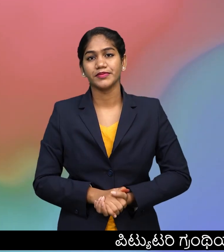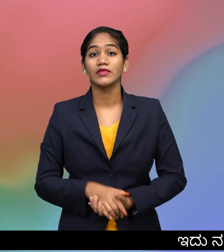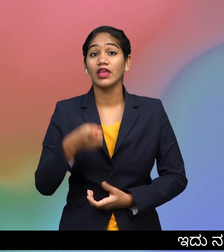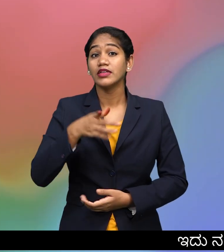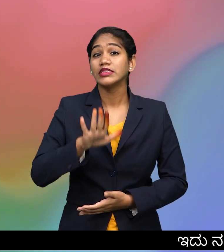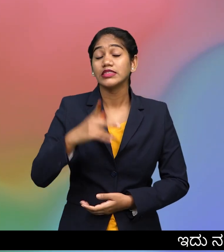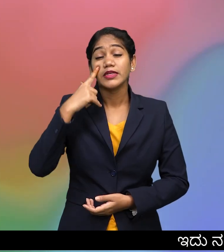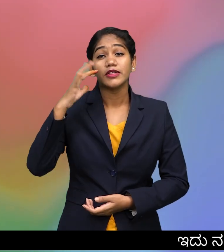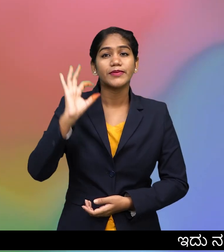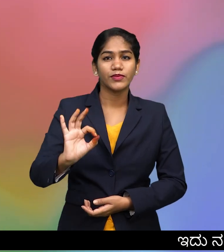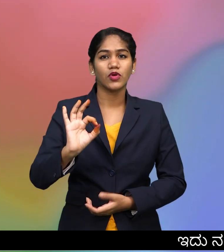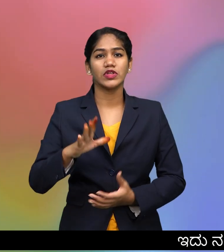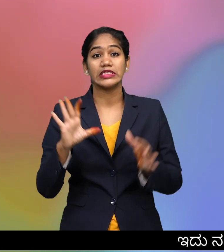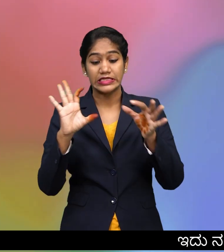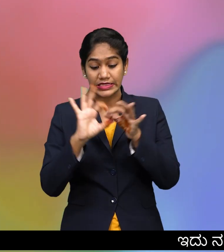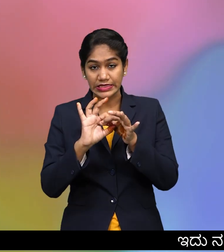ಇದು ನರಮಂಡಲ ಮತ್ತು